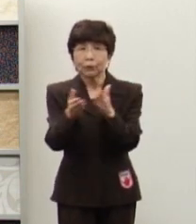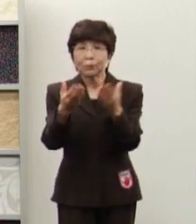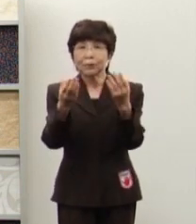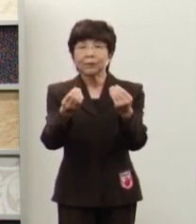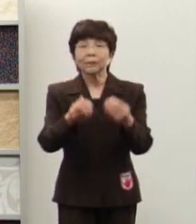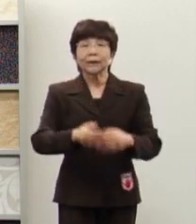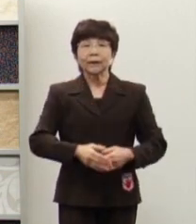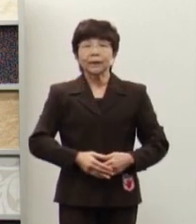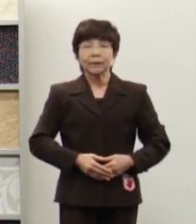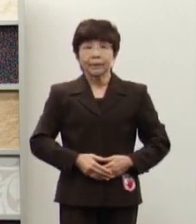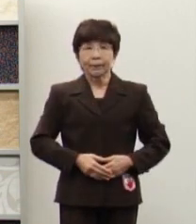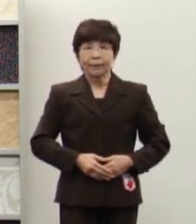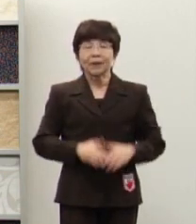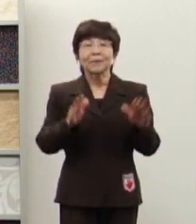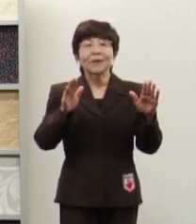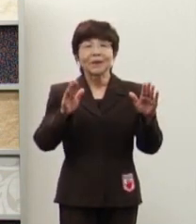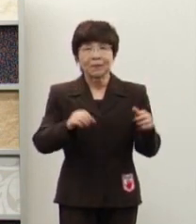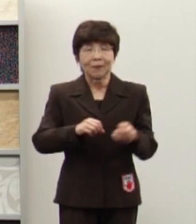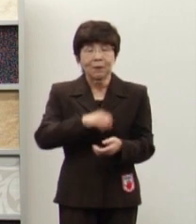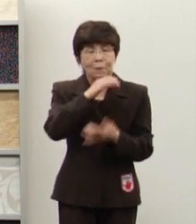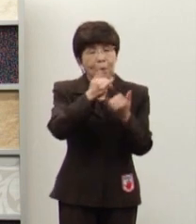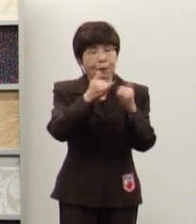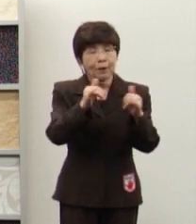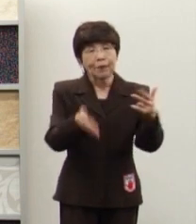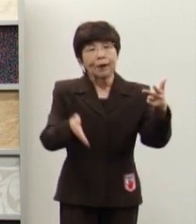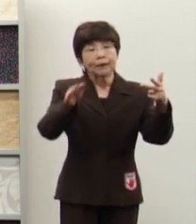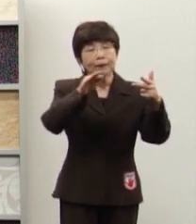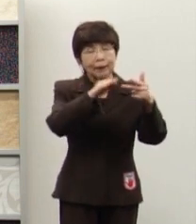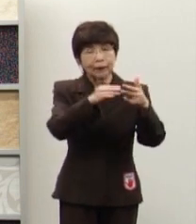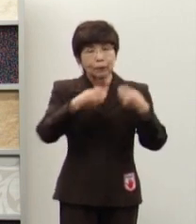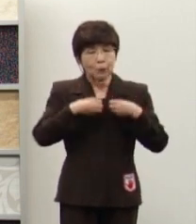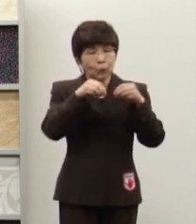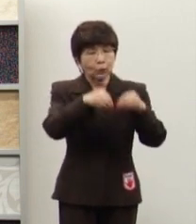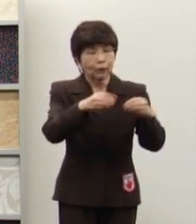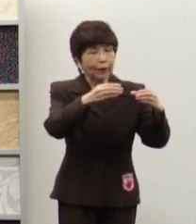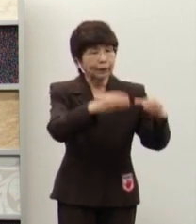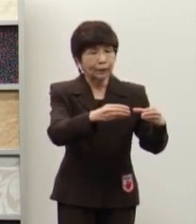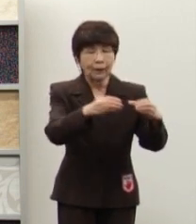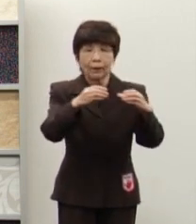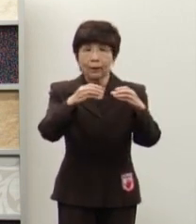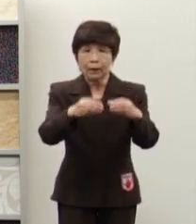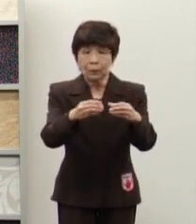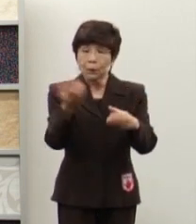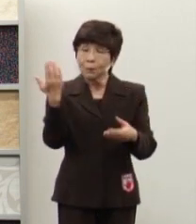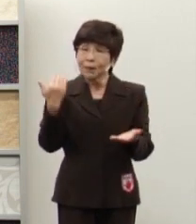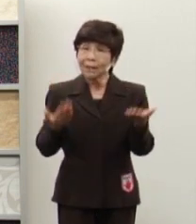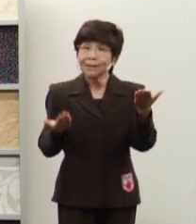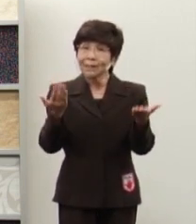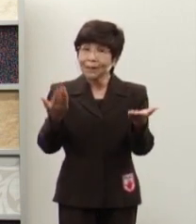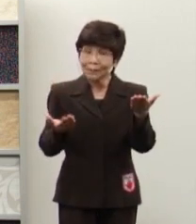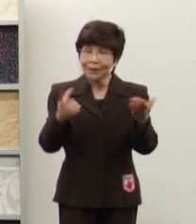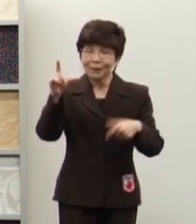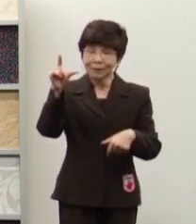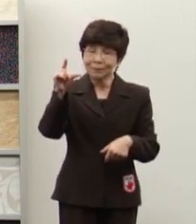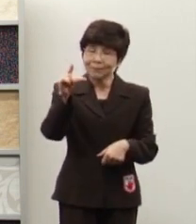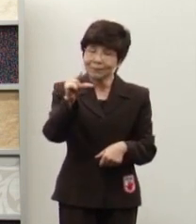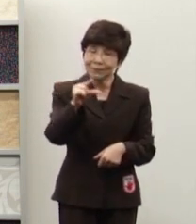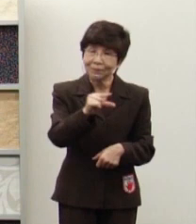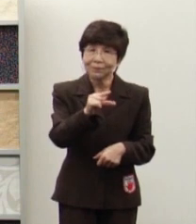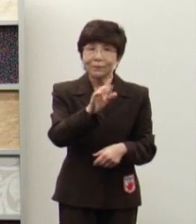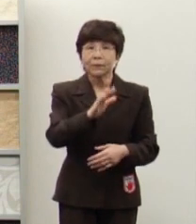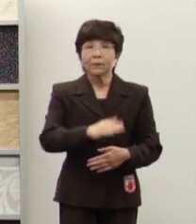一方、最近では高齢者施設などでのクラスター発生件数も一時期に比べまして大幅に減少